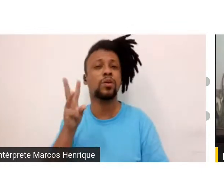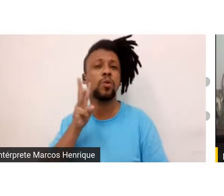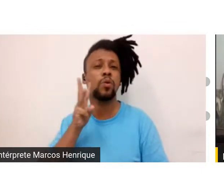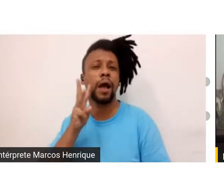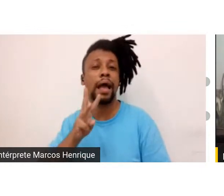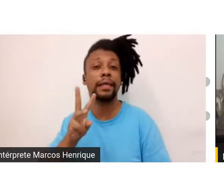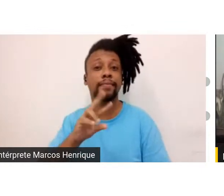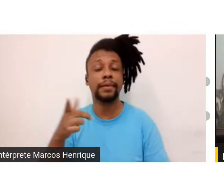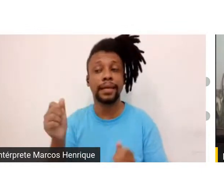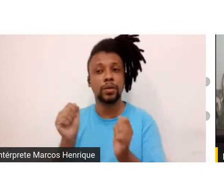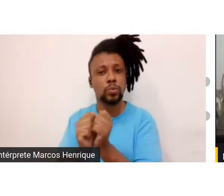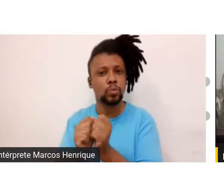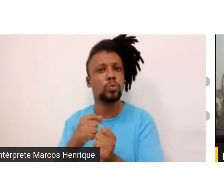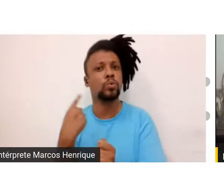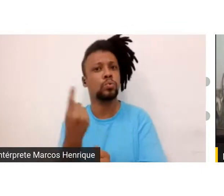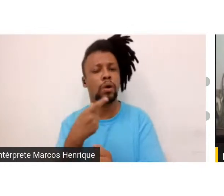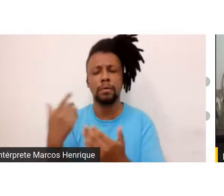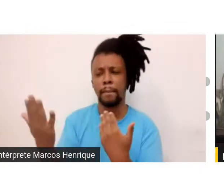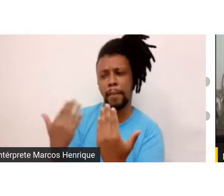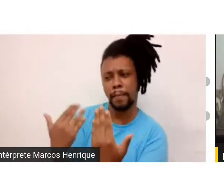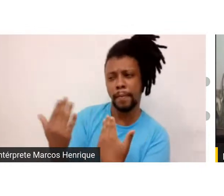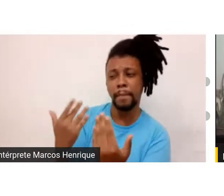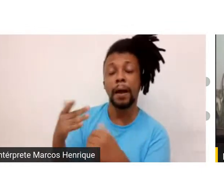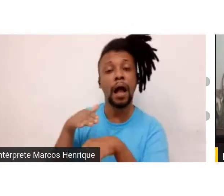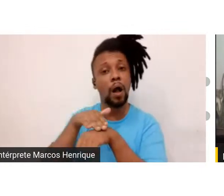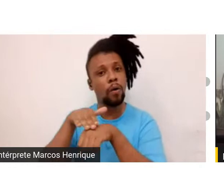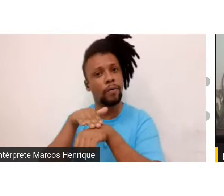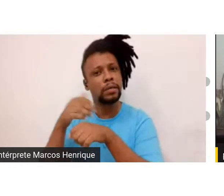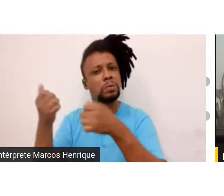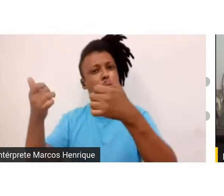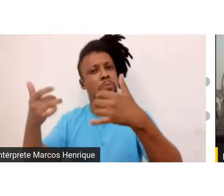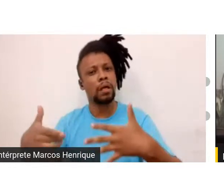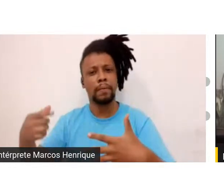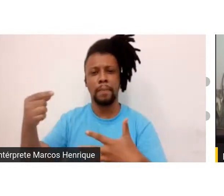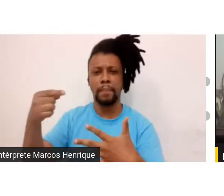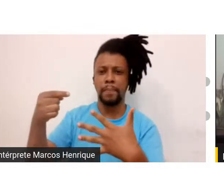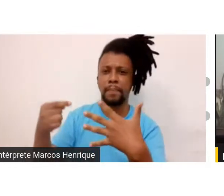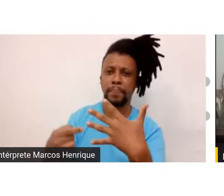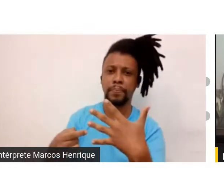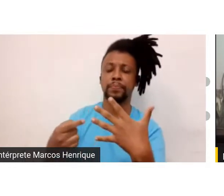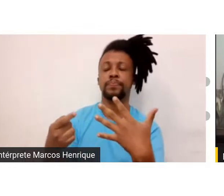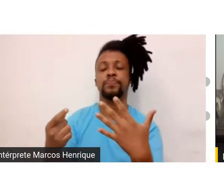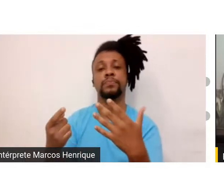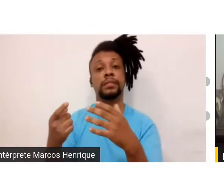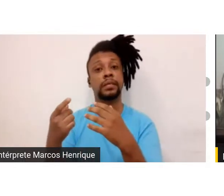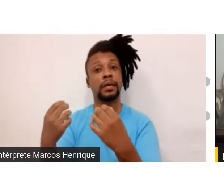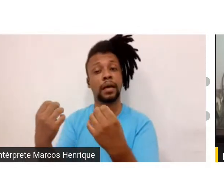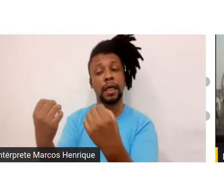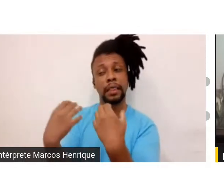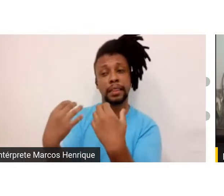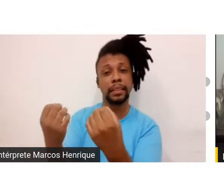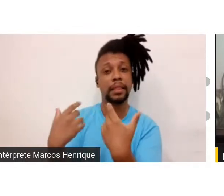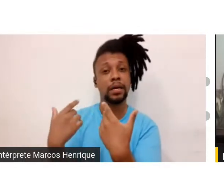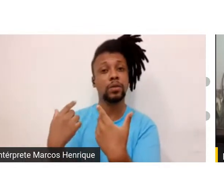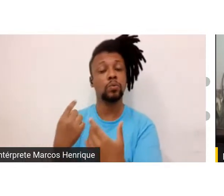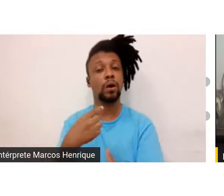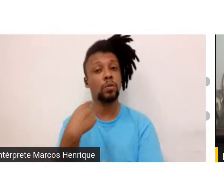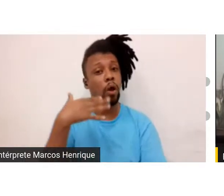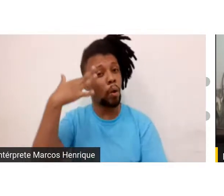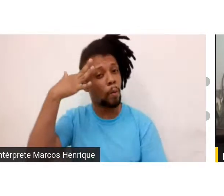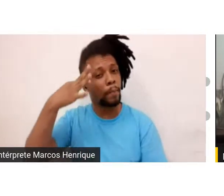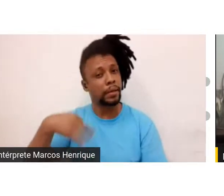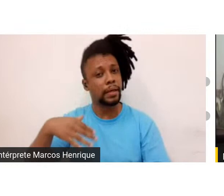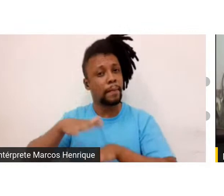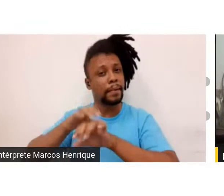com a gente e trocando aí e nos ensinando também a compreender melhor o que